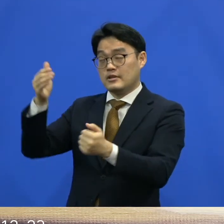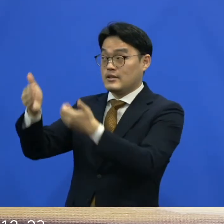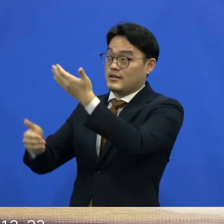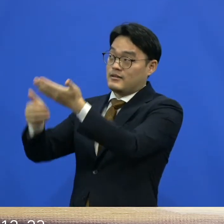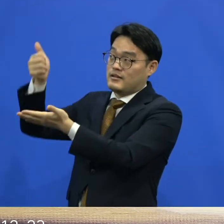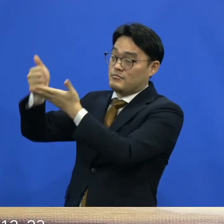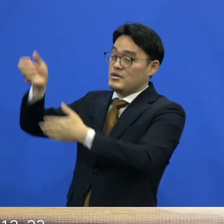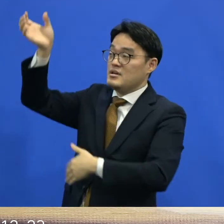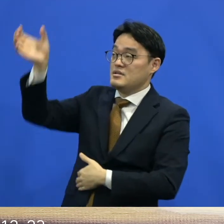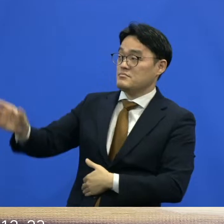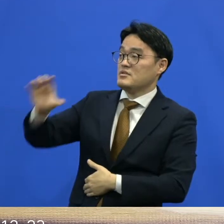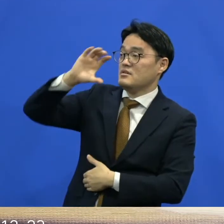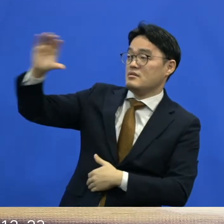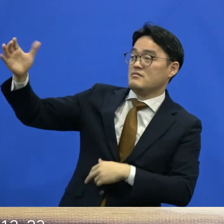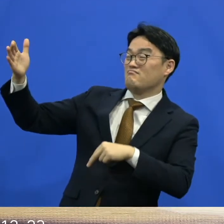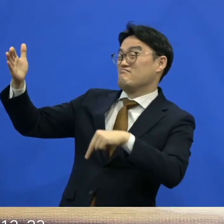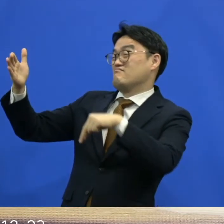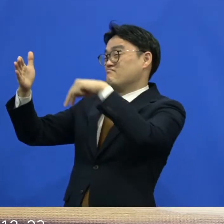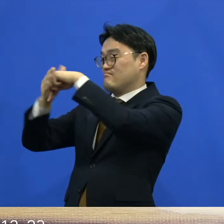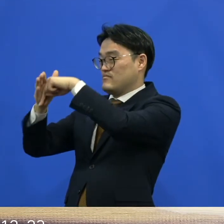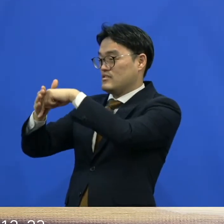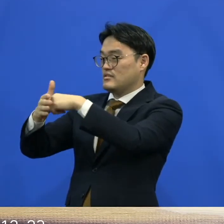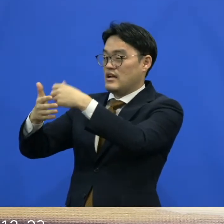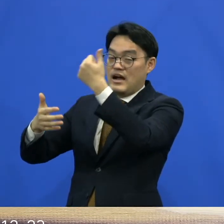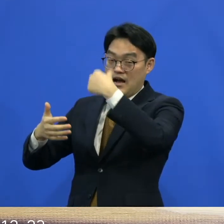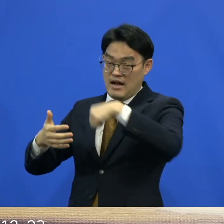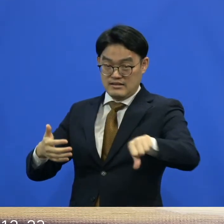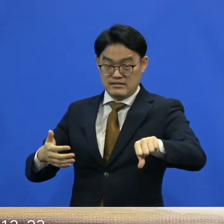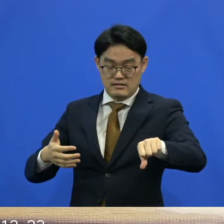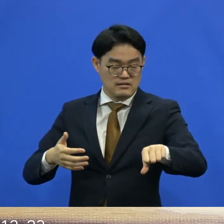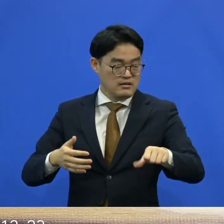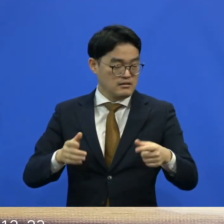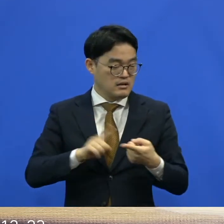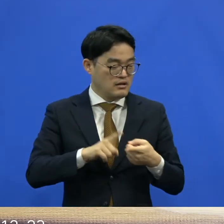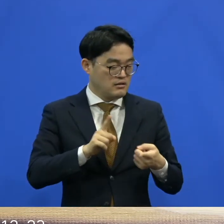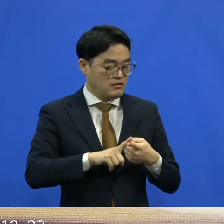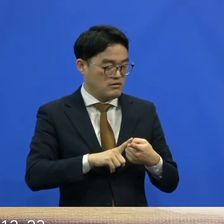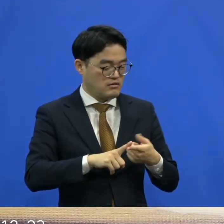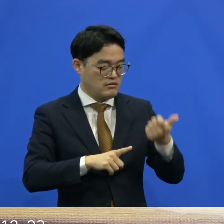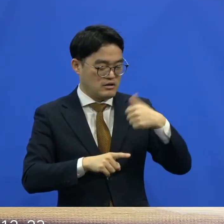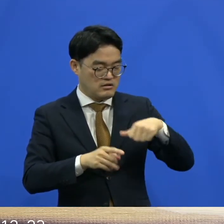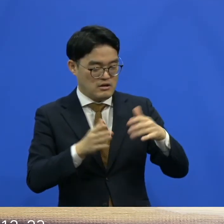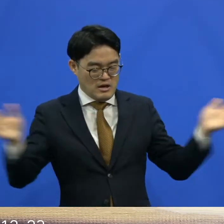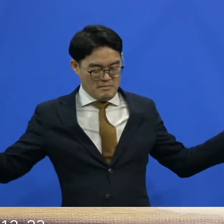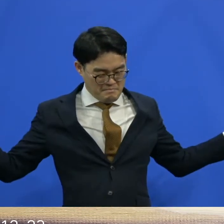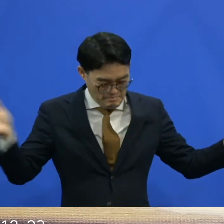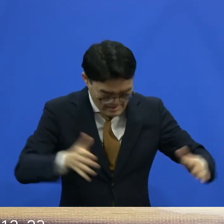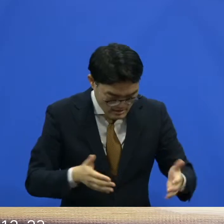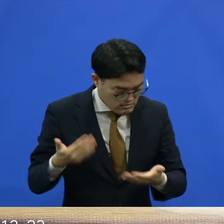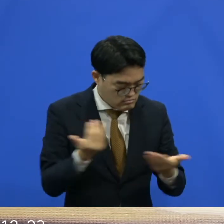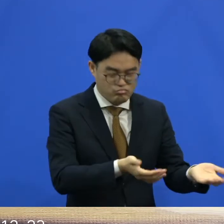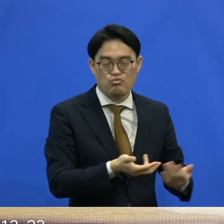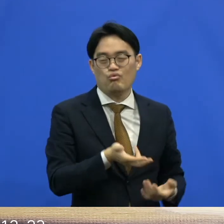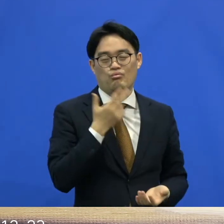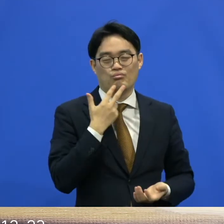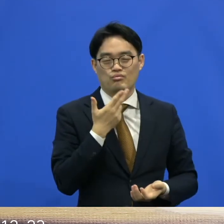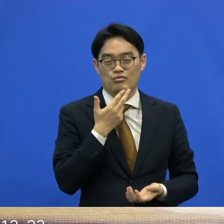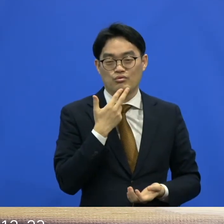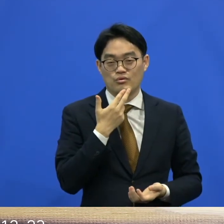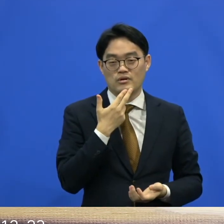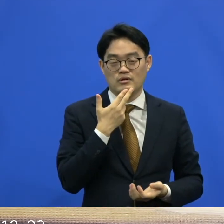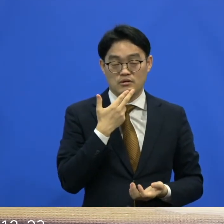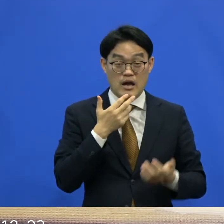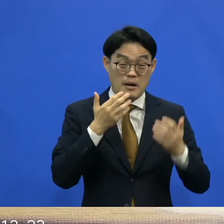매달리신 아들의 고난을 줄여주지 않으셨습니다. 마귀는 언제나 우리의 고난을 경감시켜주겠다고 약속합니다. 고통은 쓸데없는